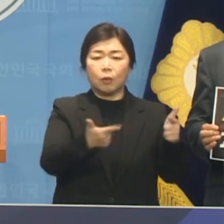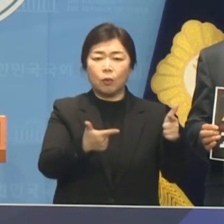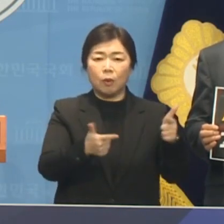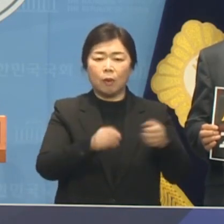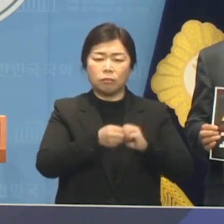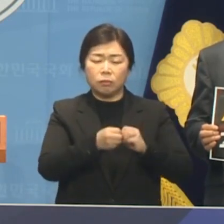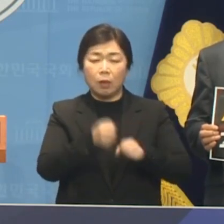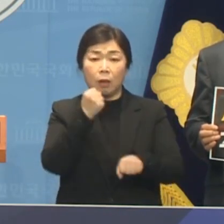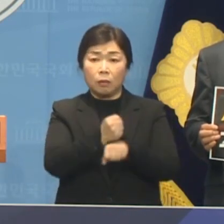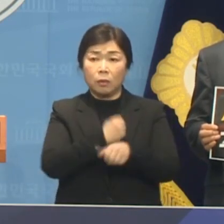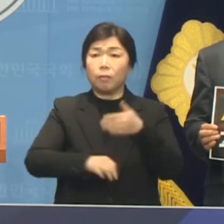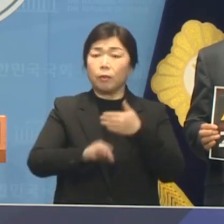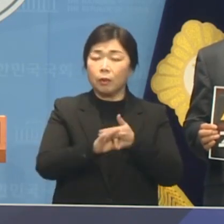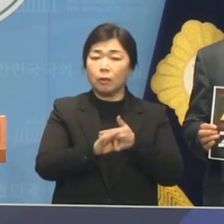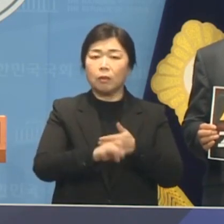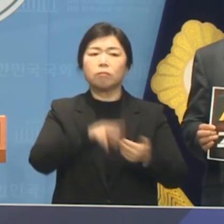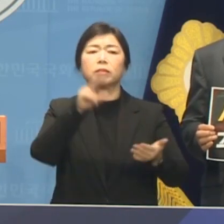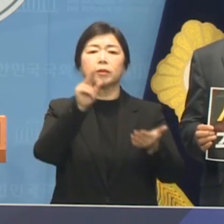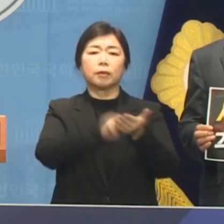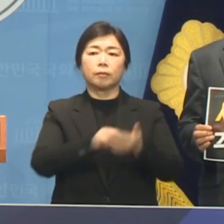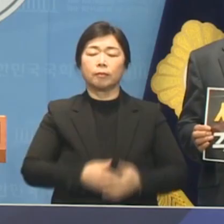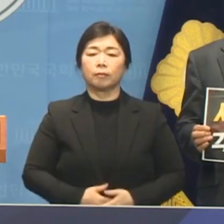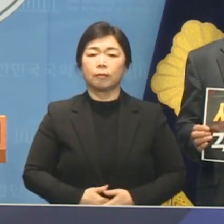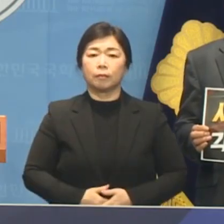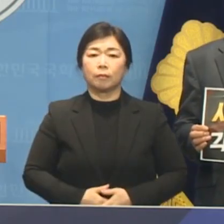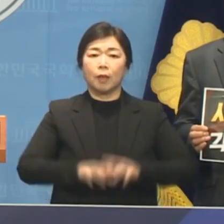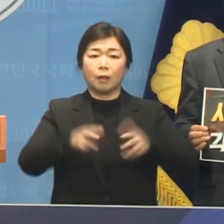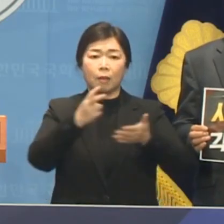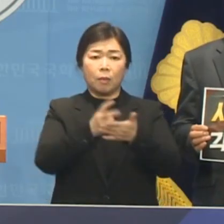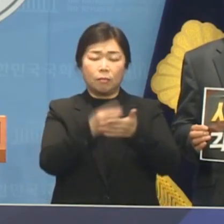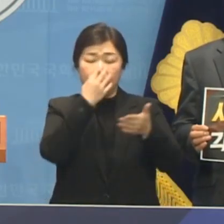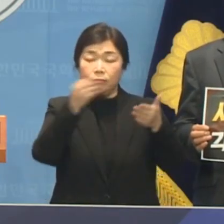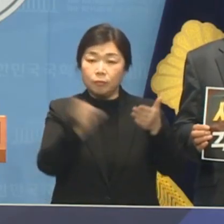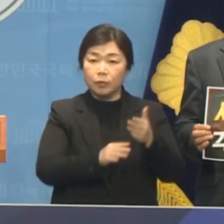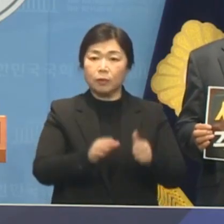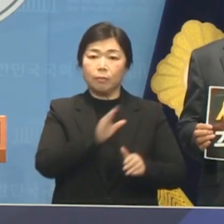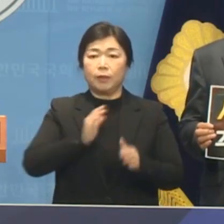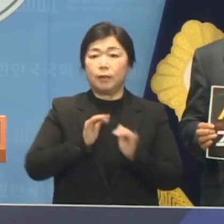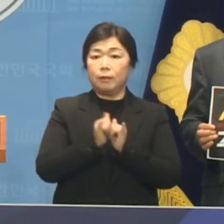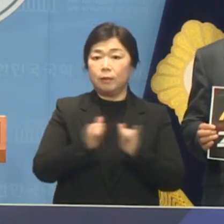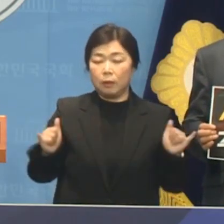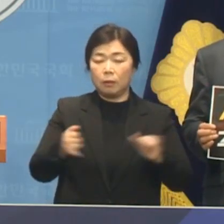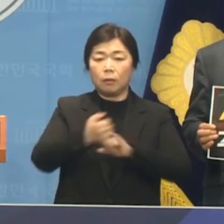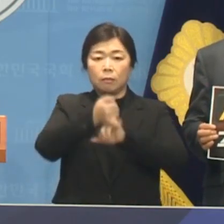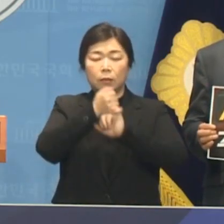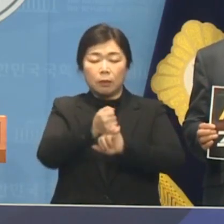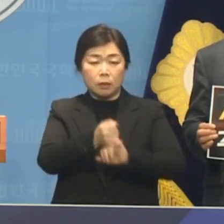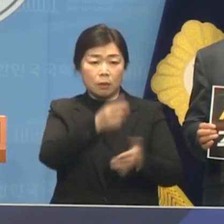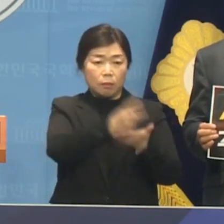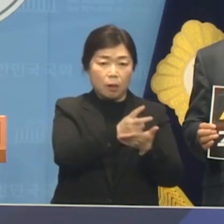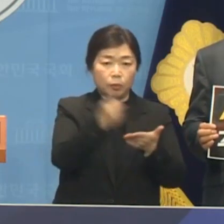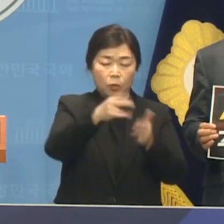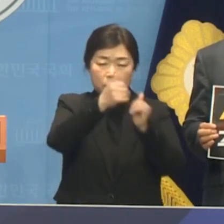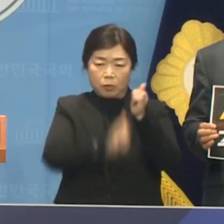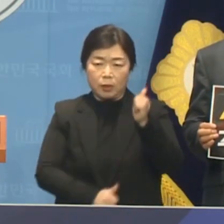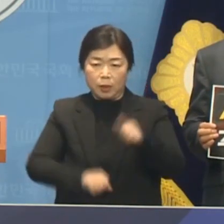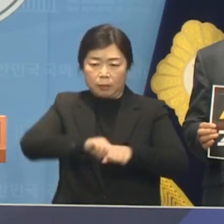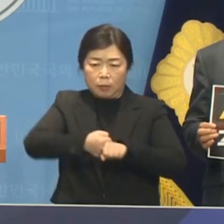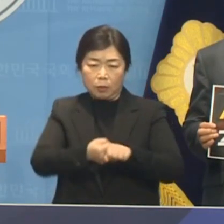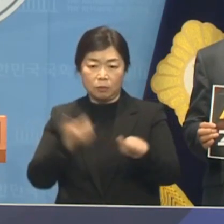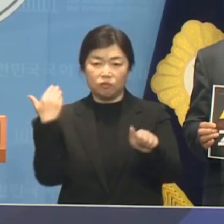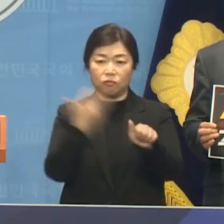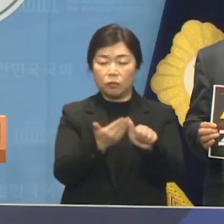것입니다. 헌법을 짓밟는 배신자들은 반드시 법과 역사의 단죄를 받게 될